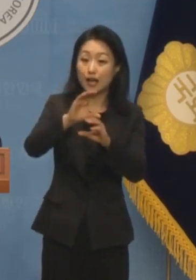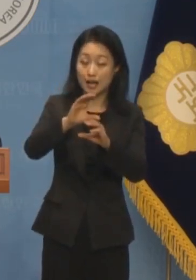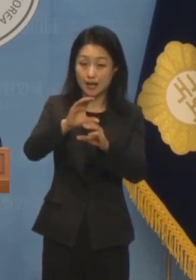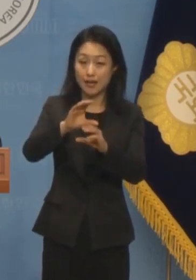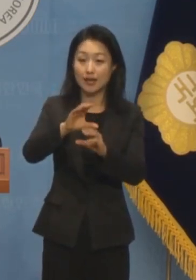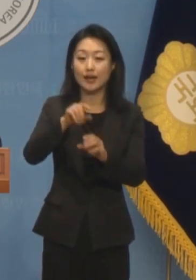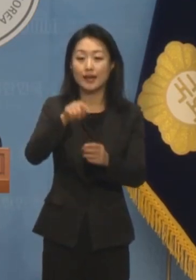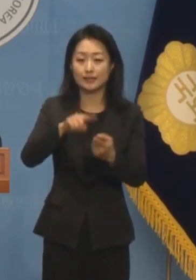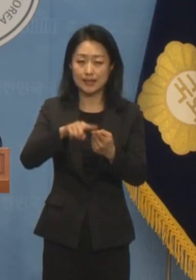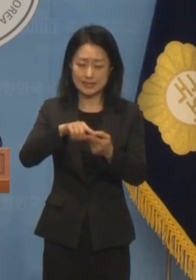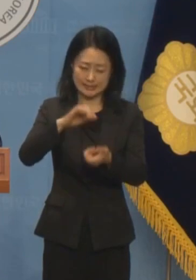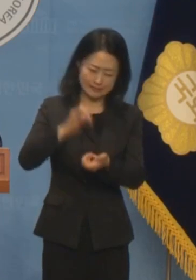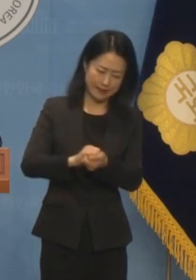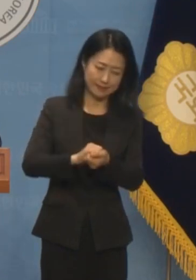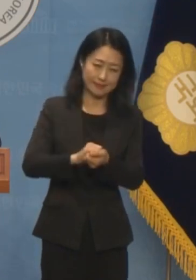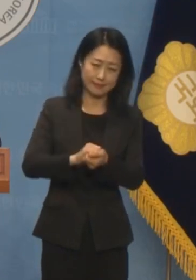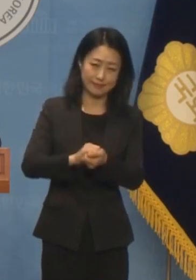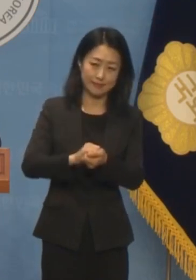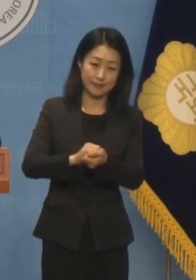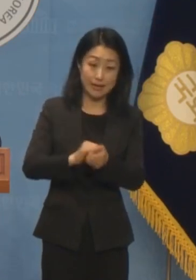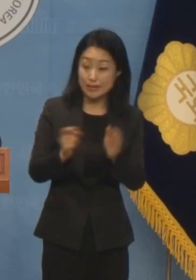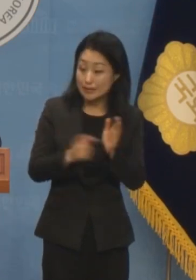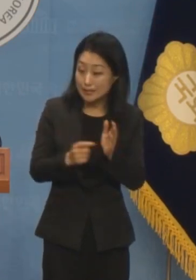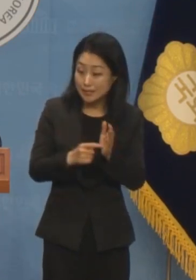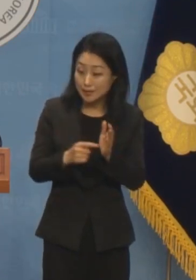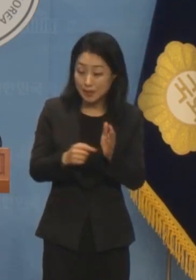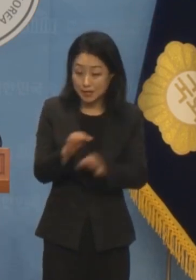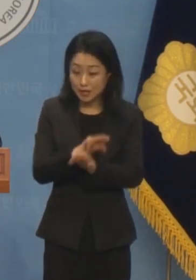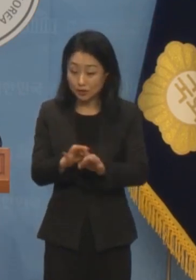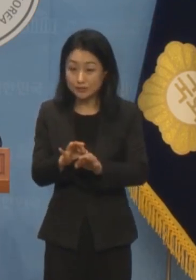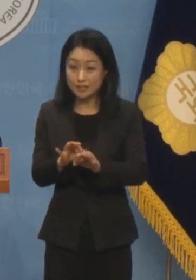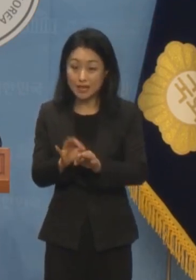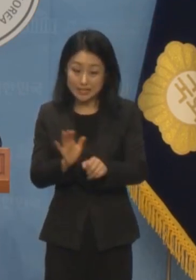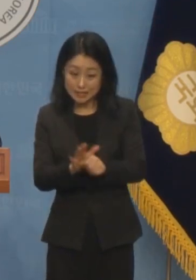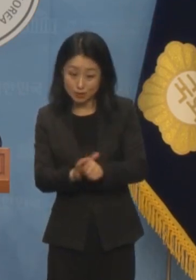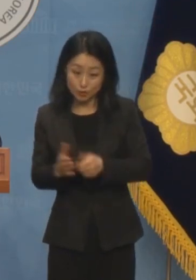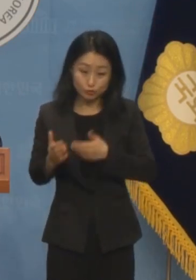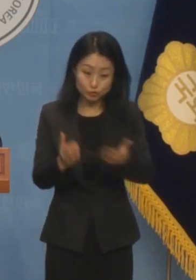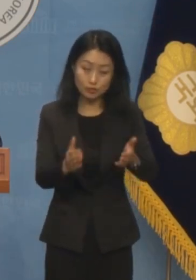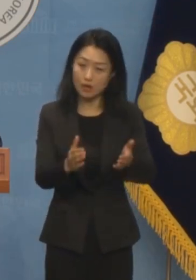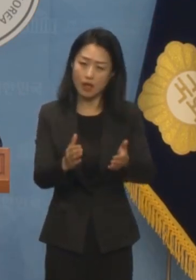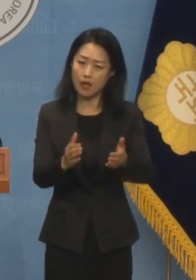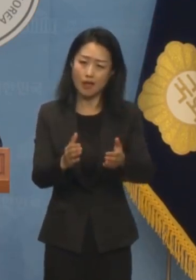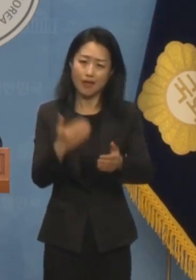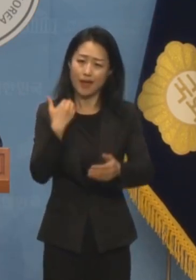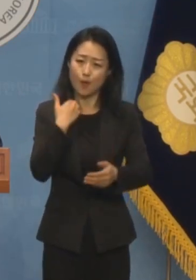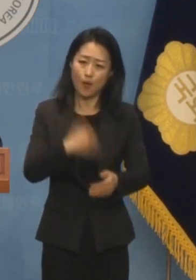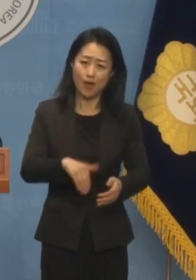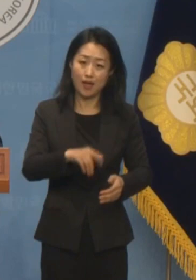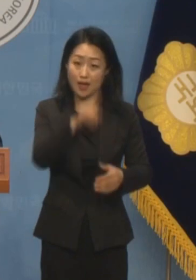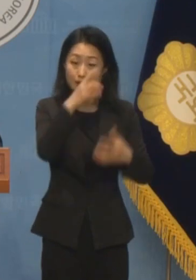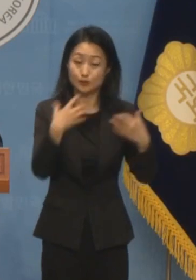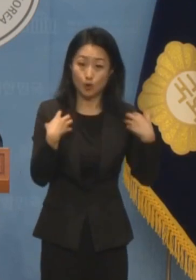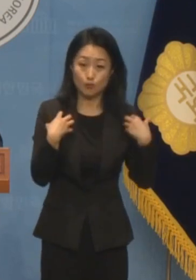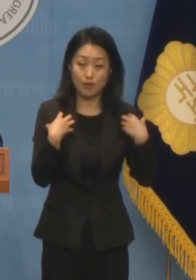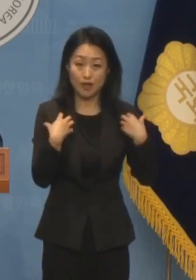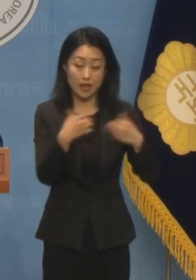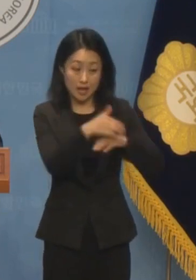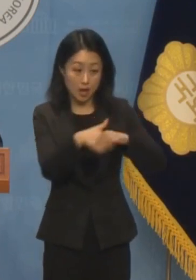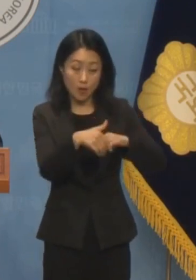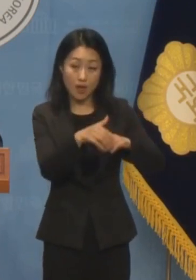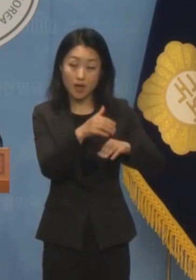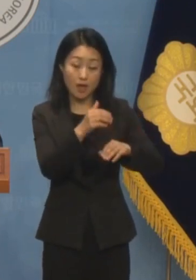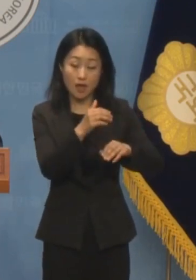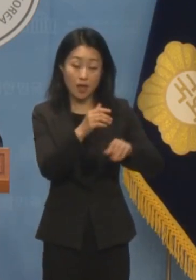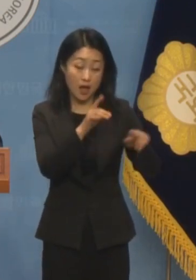지나치게 제한하여 긴급한 경제 상황에 대처하는 정부의 대응